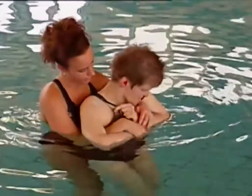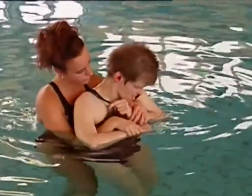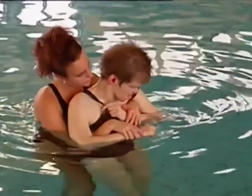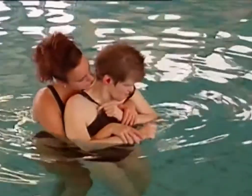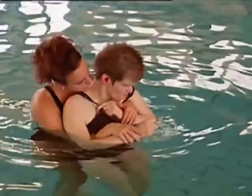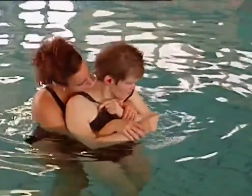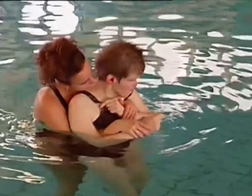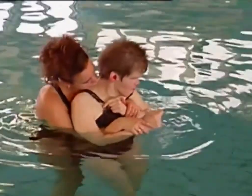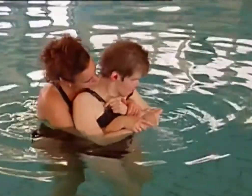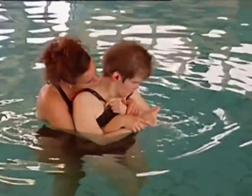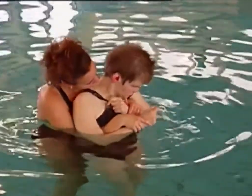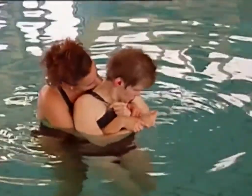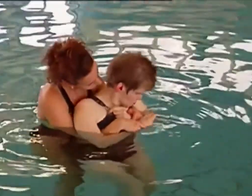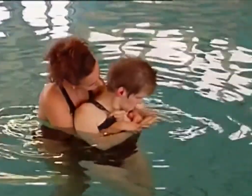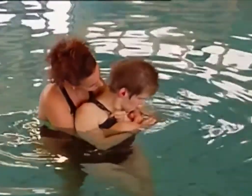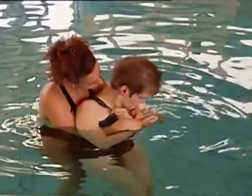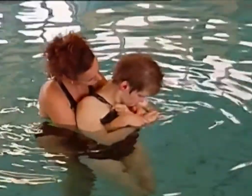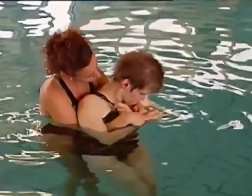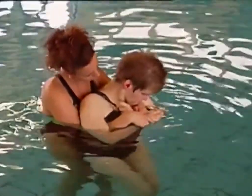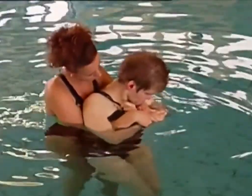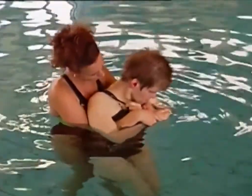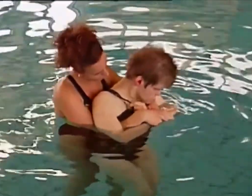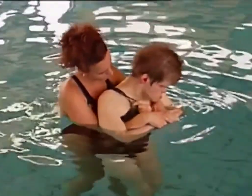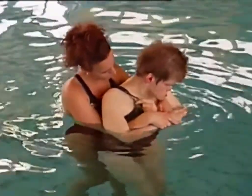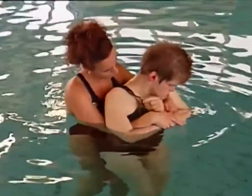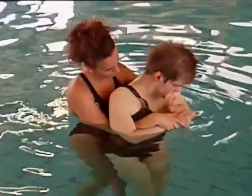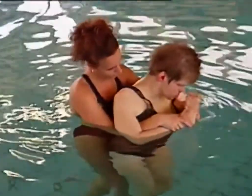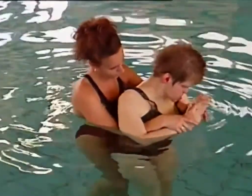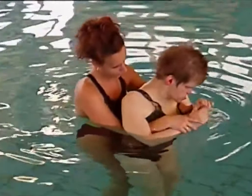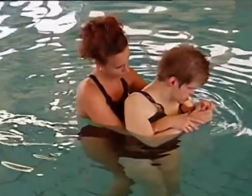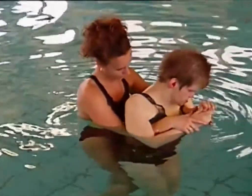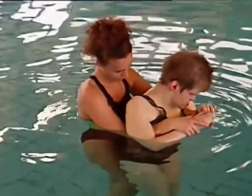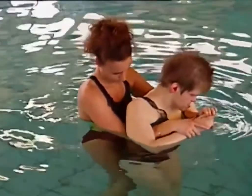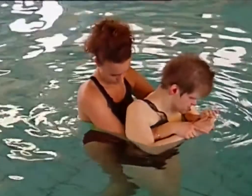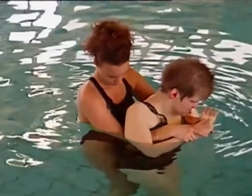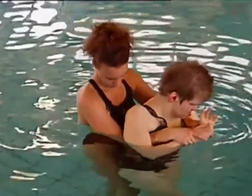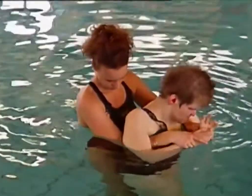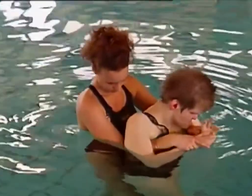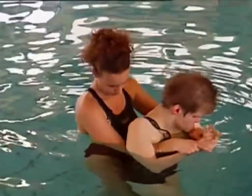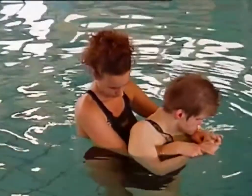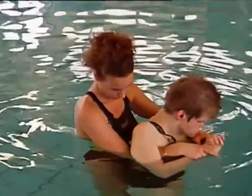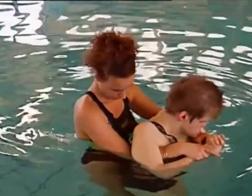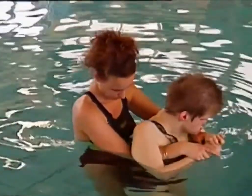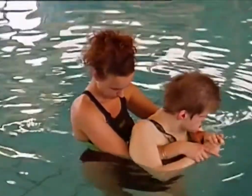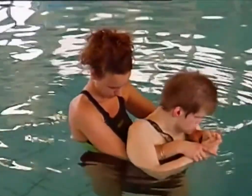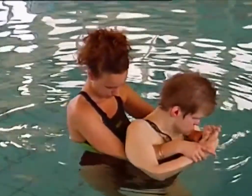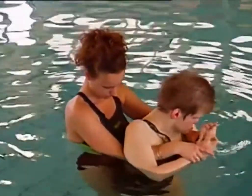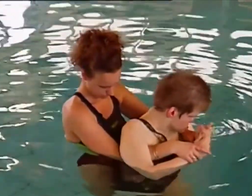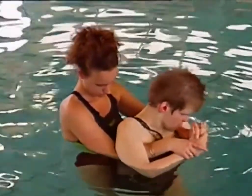Tineke heeft in het water geen pijn in haar heupen. Door met mijn voeten haar voeten aan te raken, stimuleer ik haar loopbeweging.